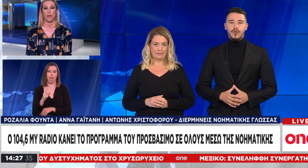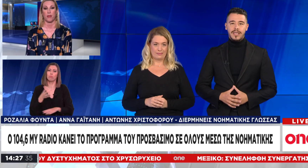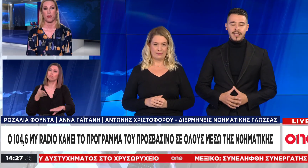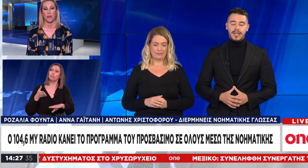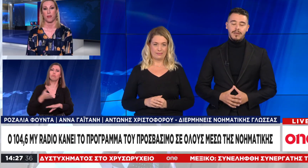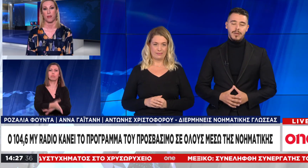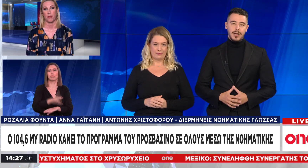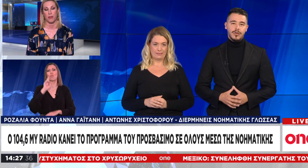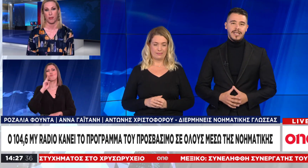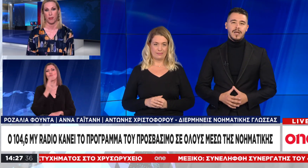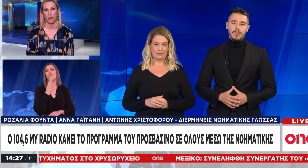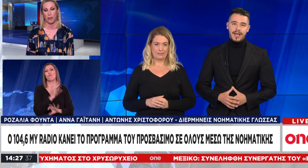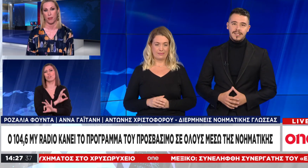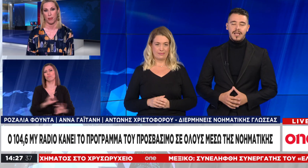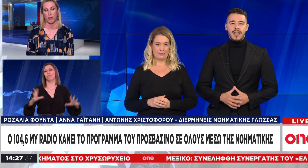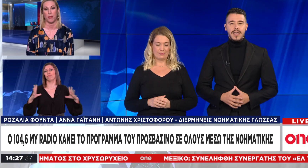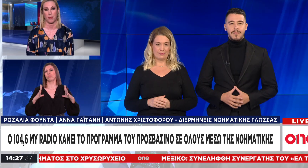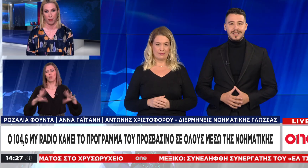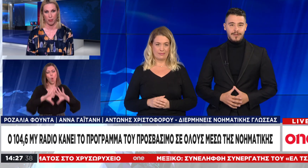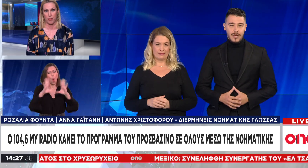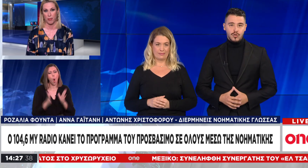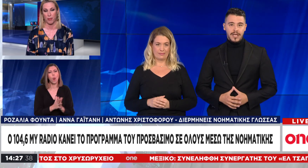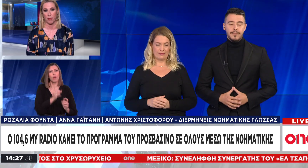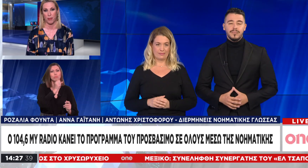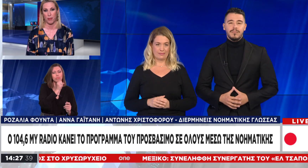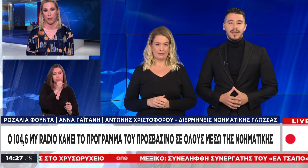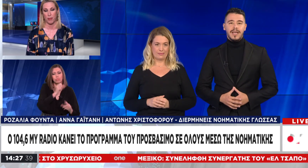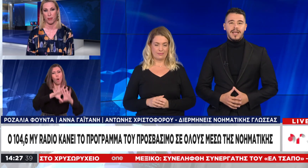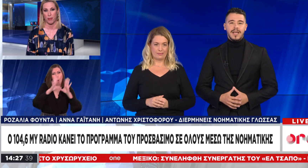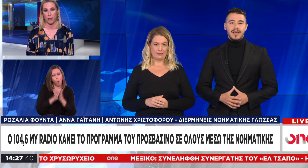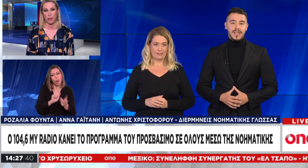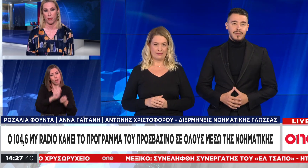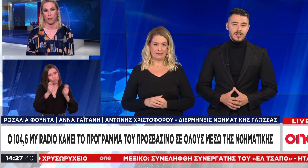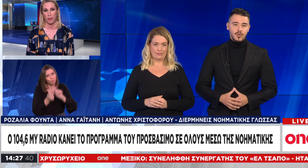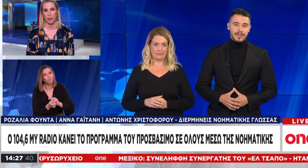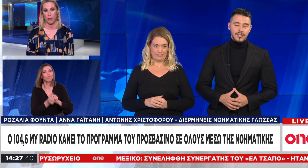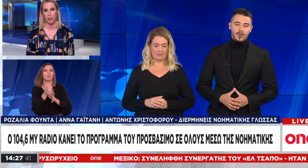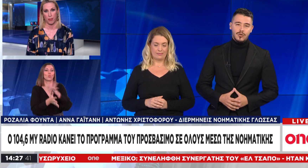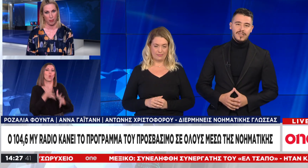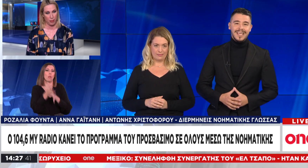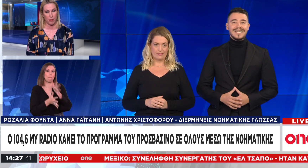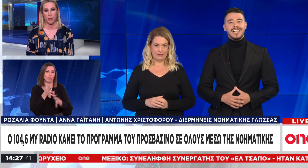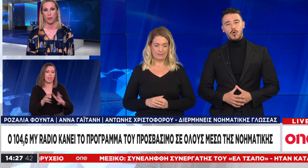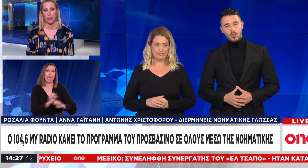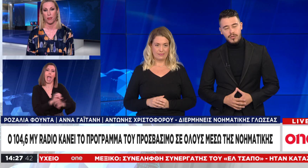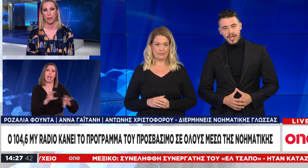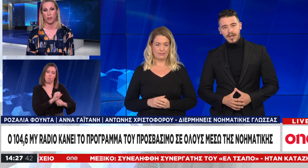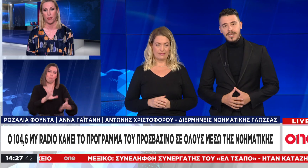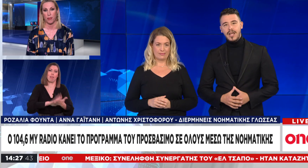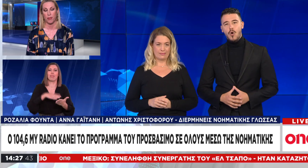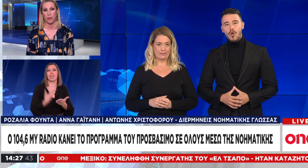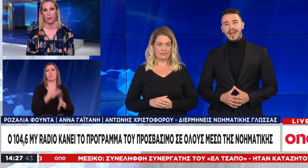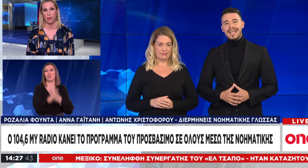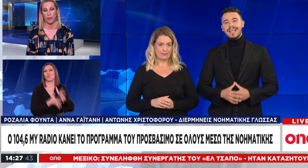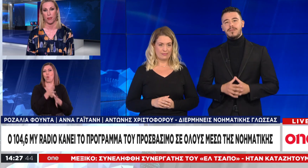παραγωγή η παραγωγή και οι εκπομπές μεταφράζονται με διερμηνείς της νοηματικής γλώσσας και τα τραγούδια